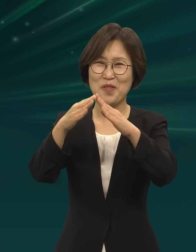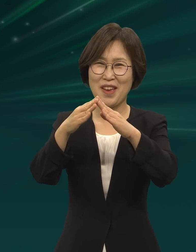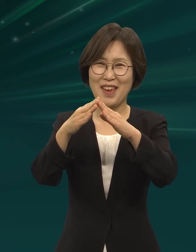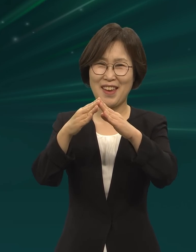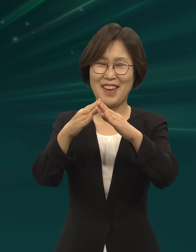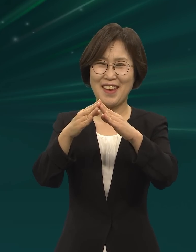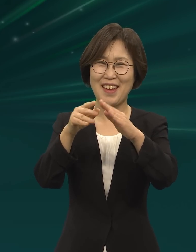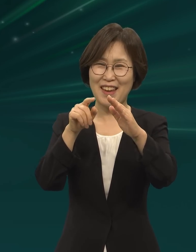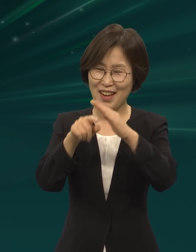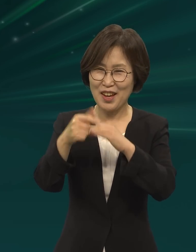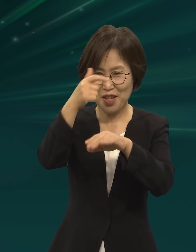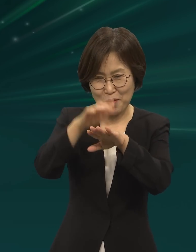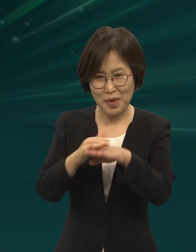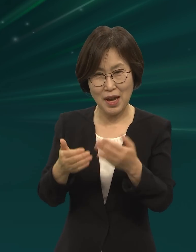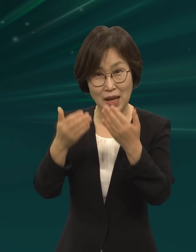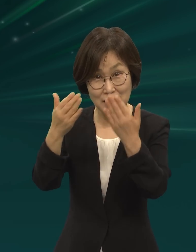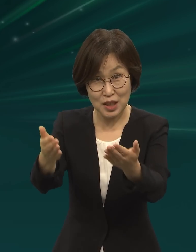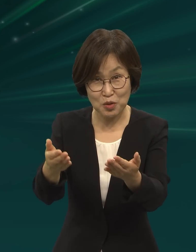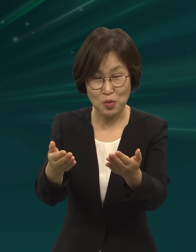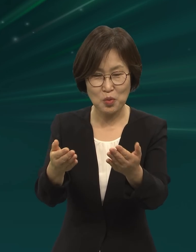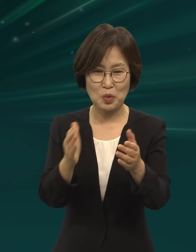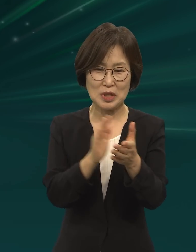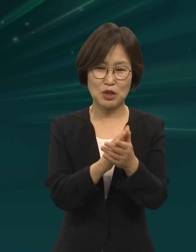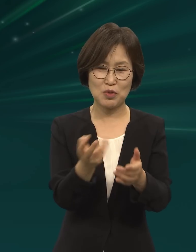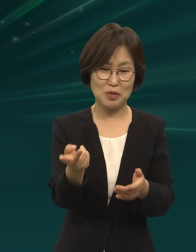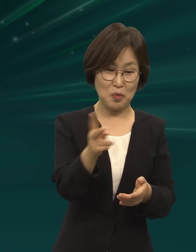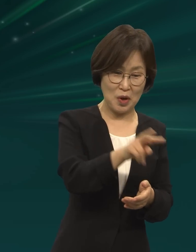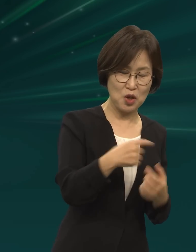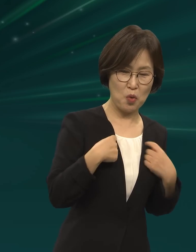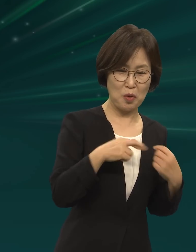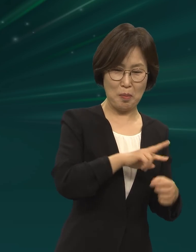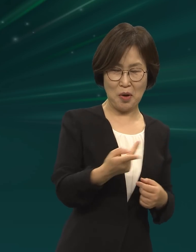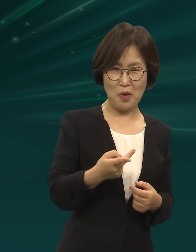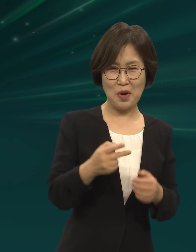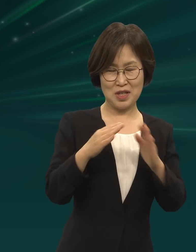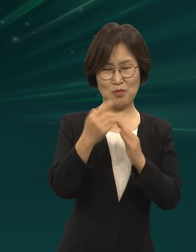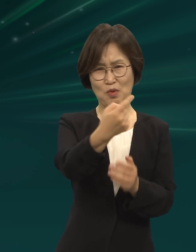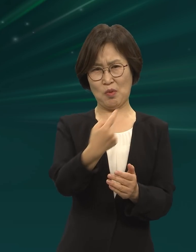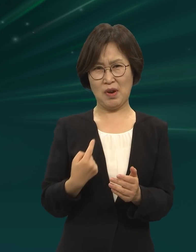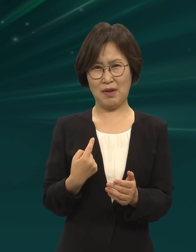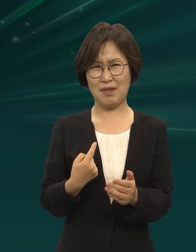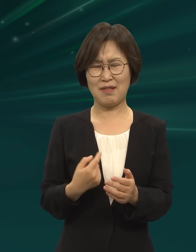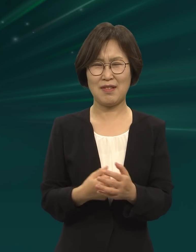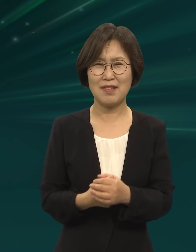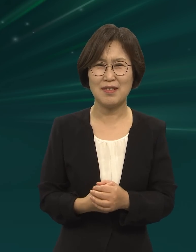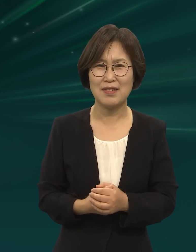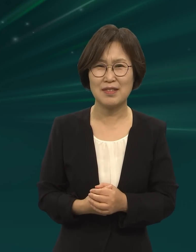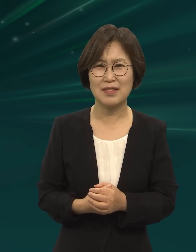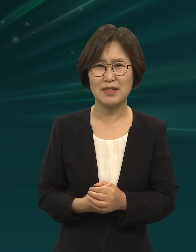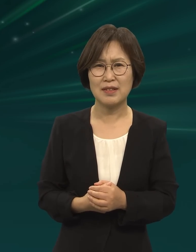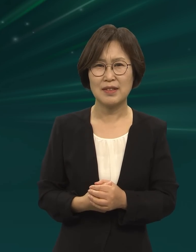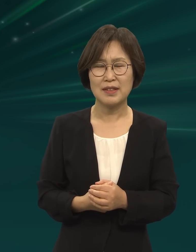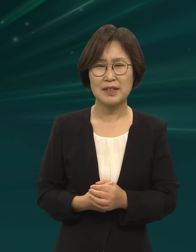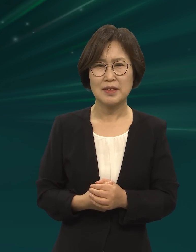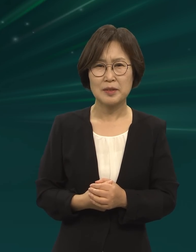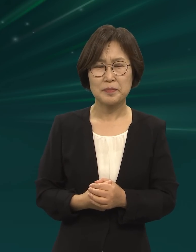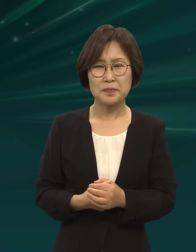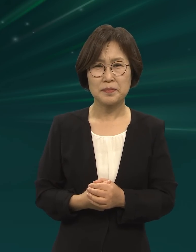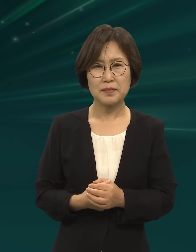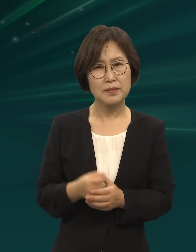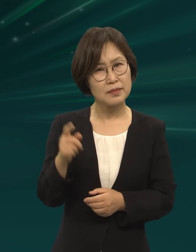집에 와서 옷을 갈아입고 집에 왔습니다. 이렇게 신앙생활을 했습니다. 어떤